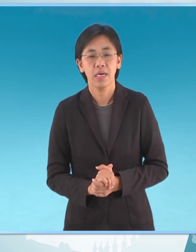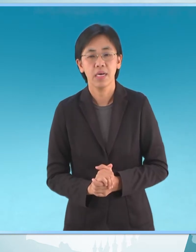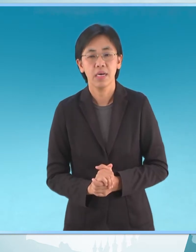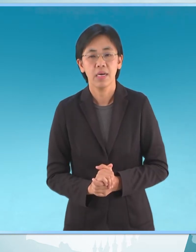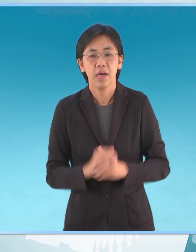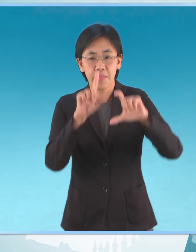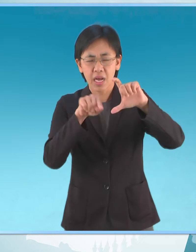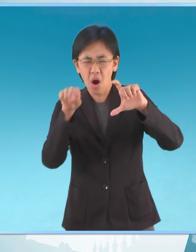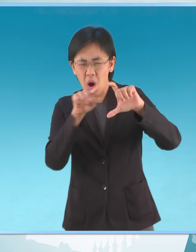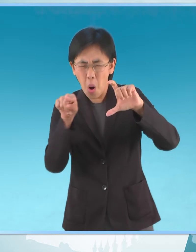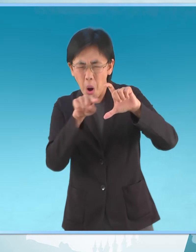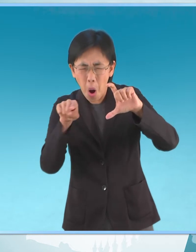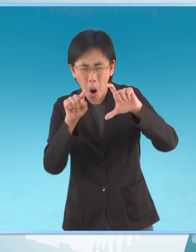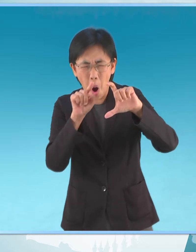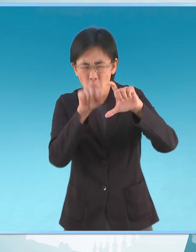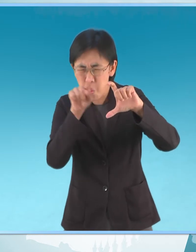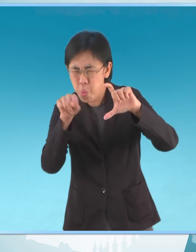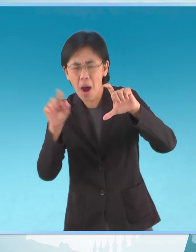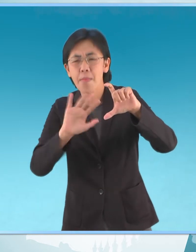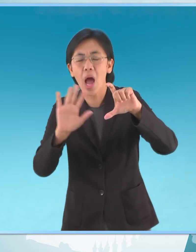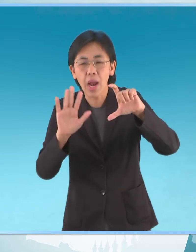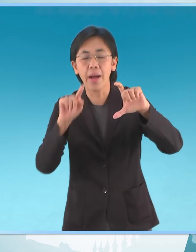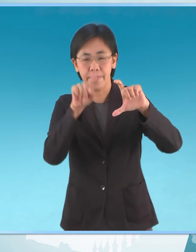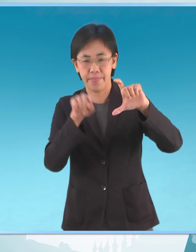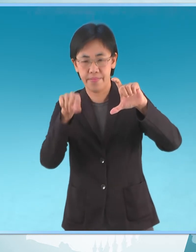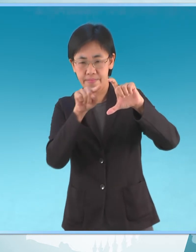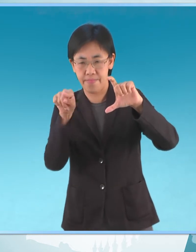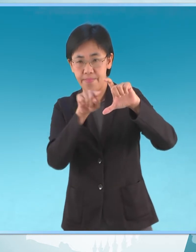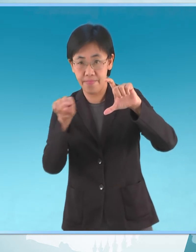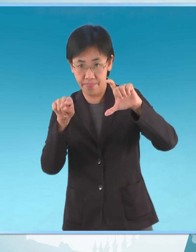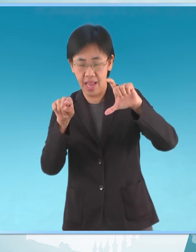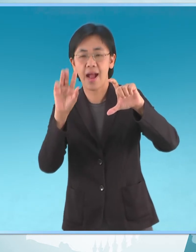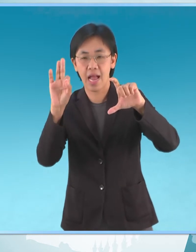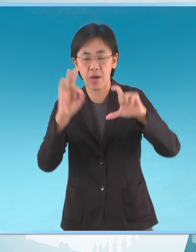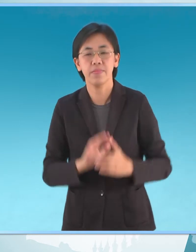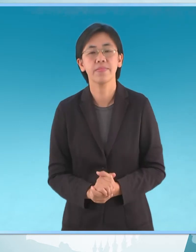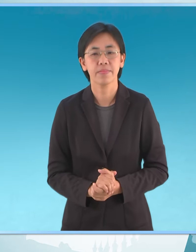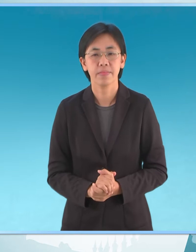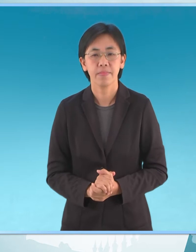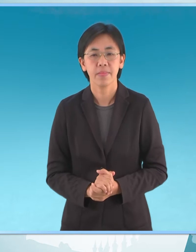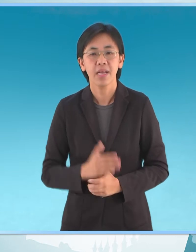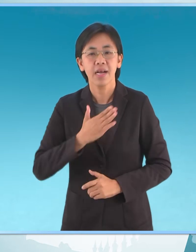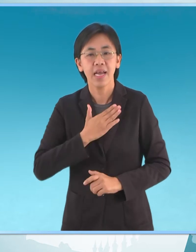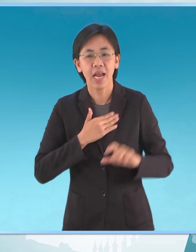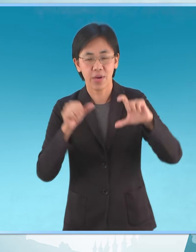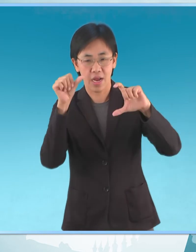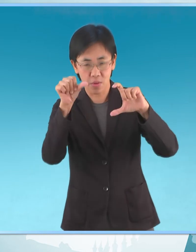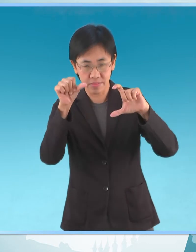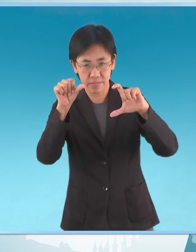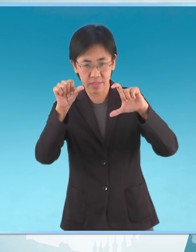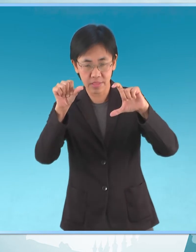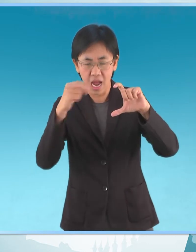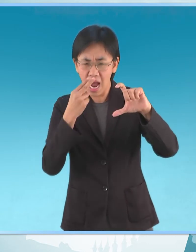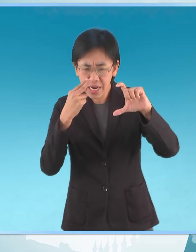ม่ใช้เรามาใช้ grid 1นะครับกดโอเคลงไปนะครับเสร็จแล้วเราลองไปดูที่กิจโดยการกดปุ่ม Display นะ